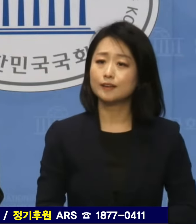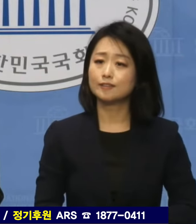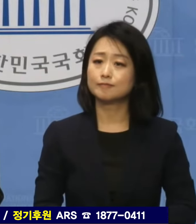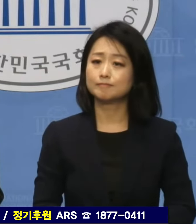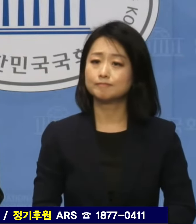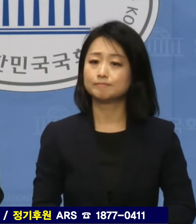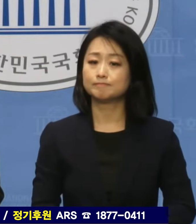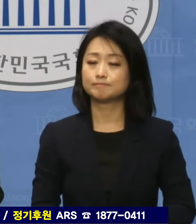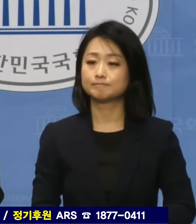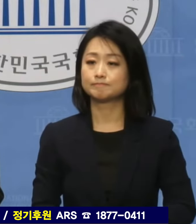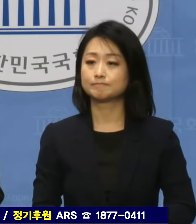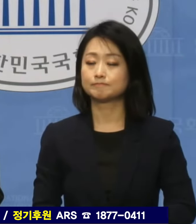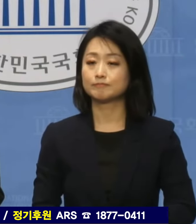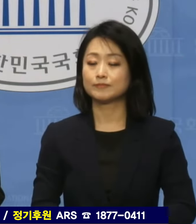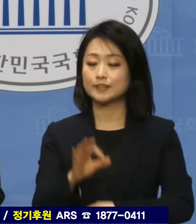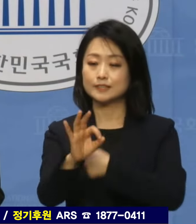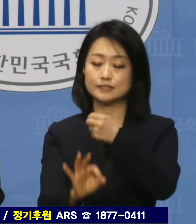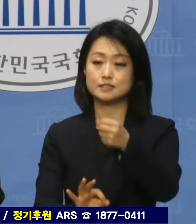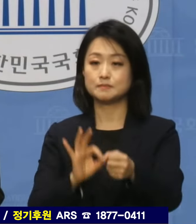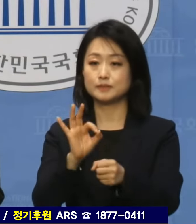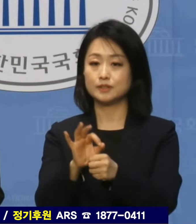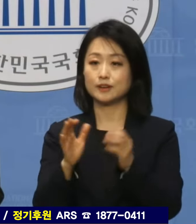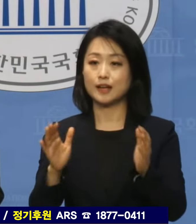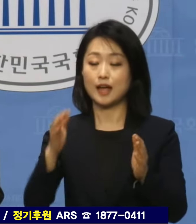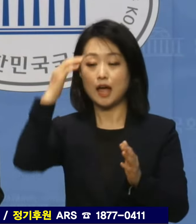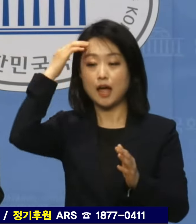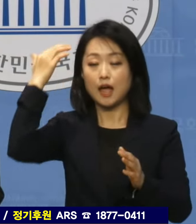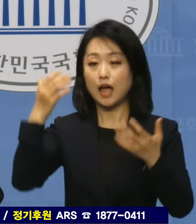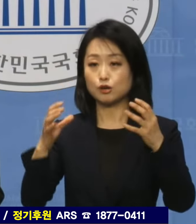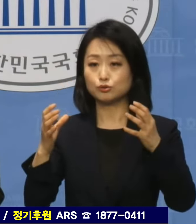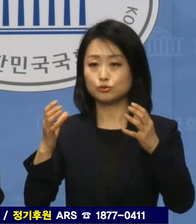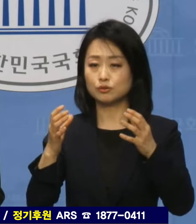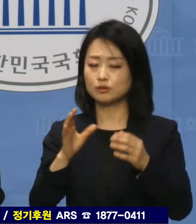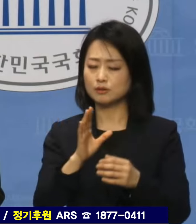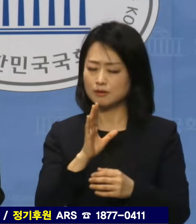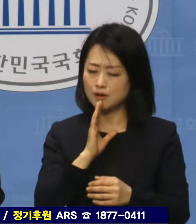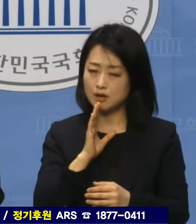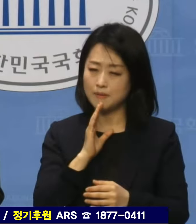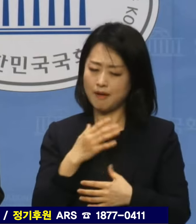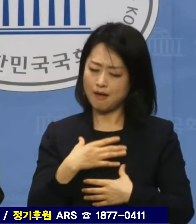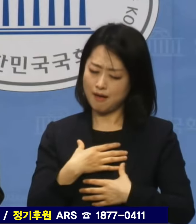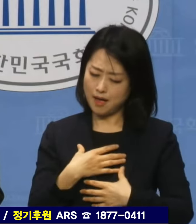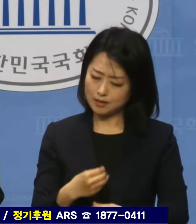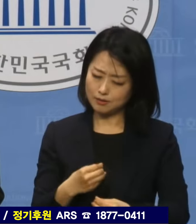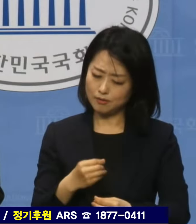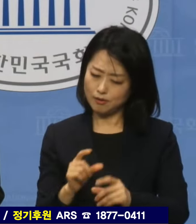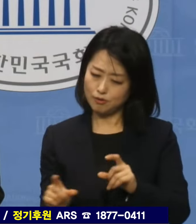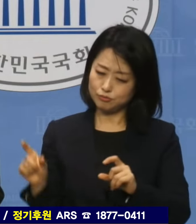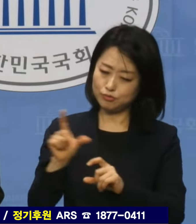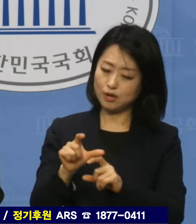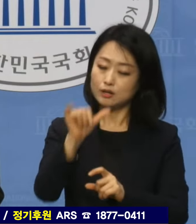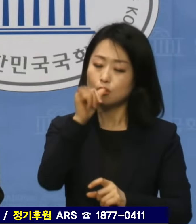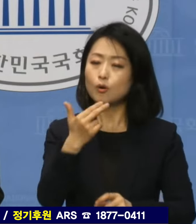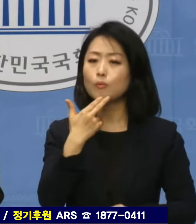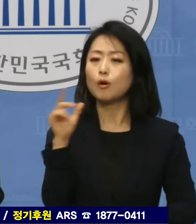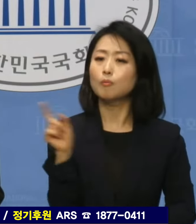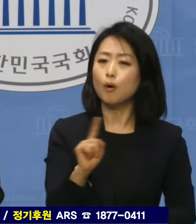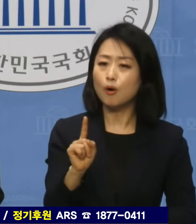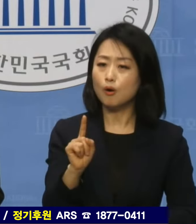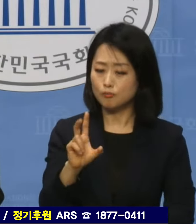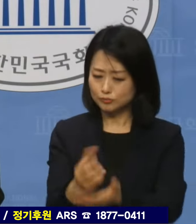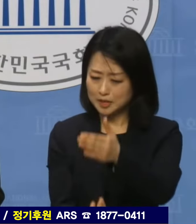돌아봅니다. 지난 10년 대한민국은 얼마나 더 안전해졌는지, 참사의